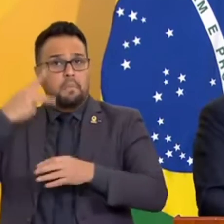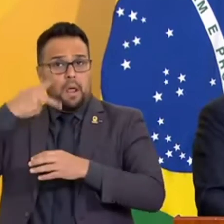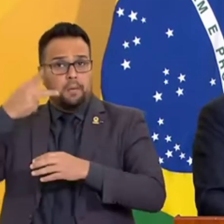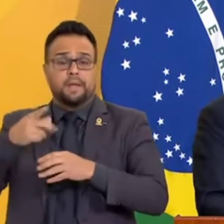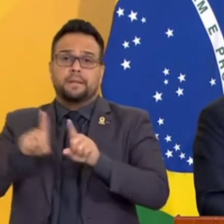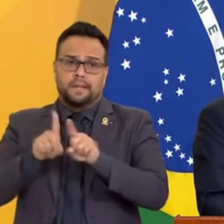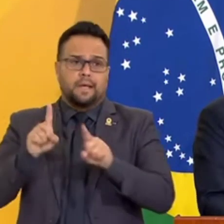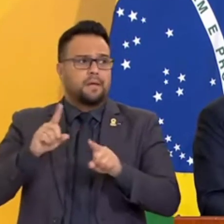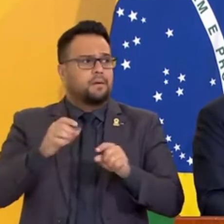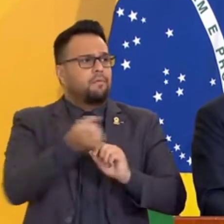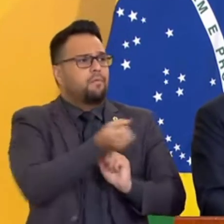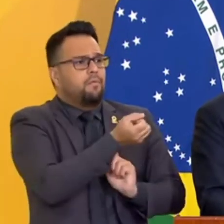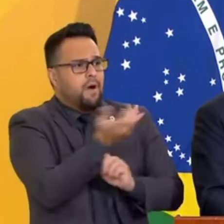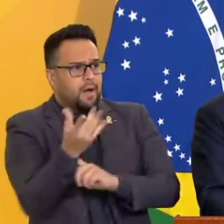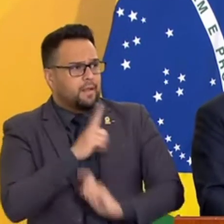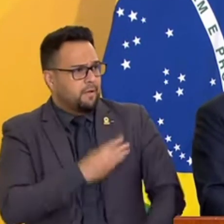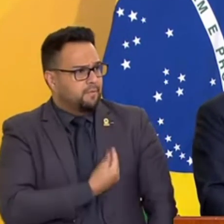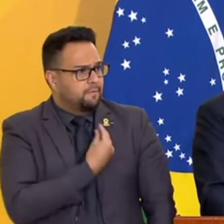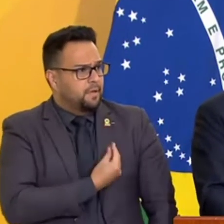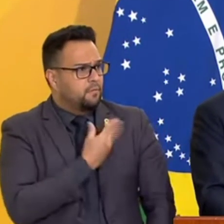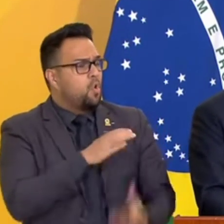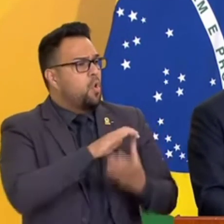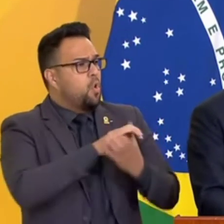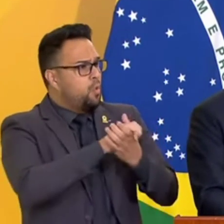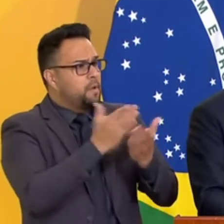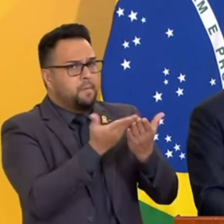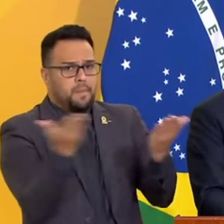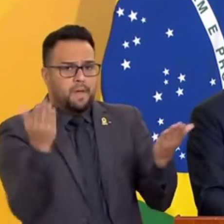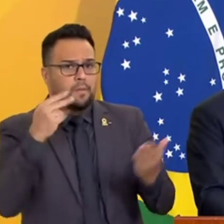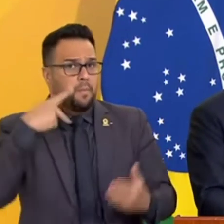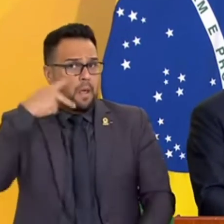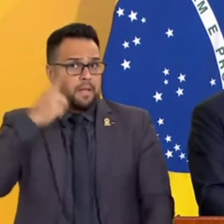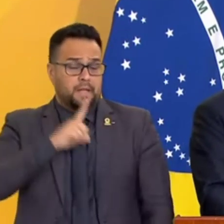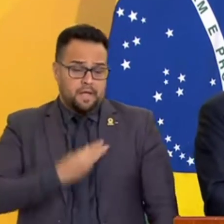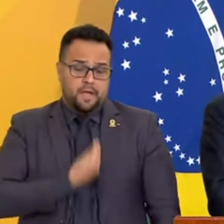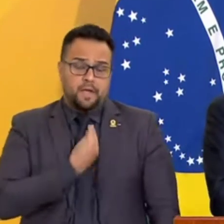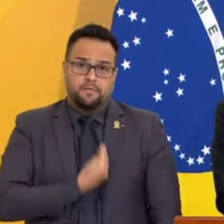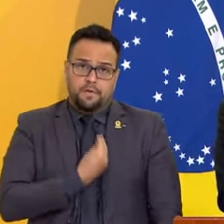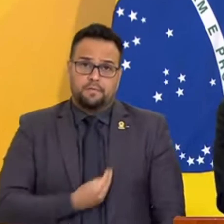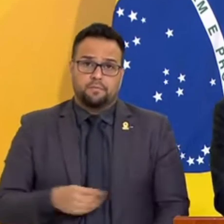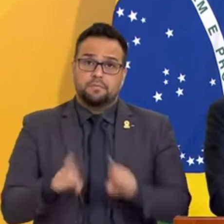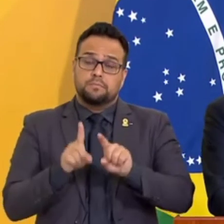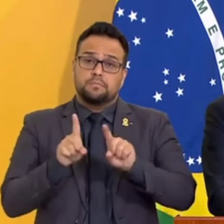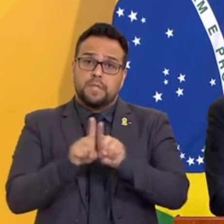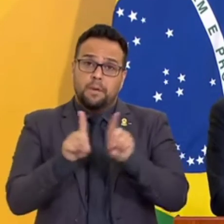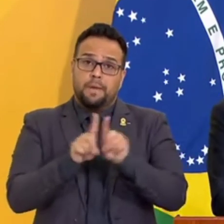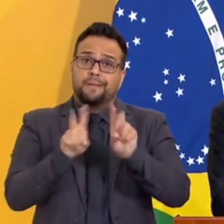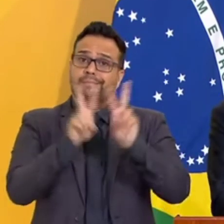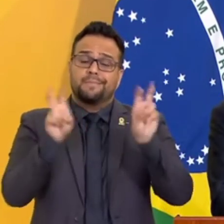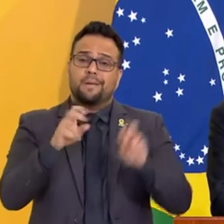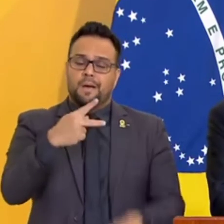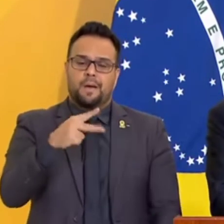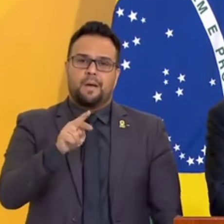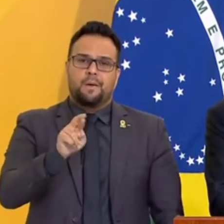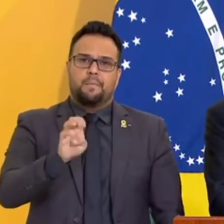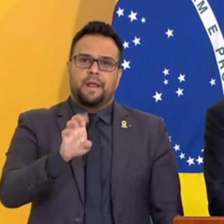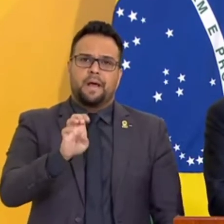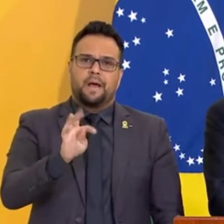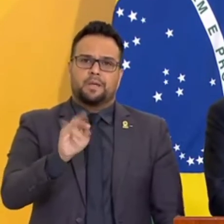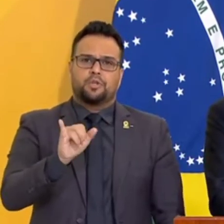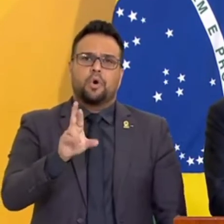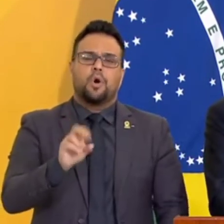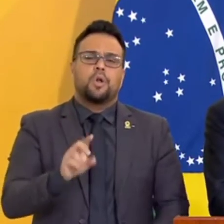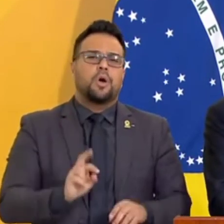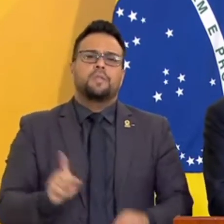parlamentares aqui presente como comprimento os pela aprovação no segundo turno na correção dos precatórios não é